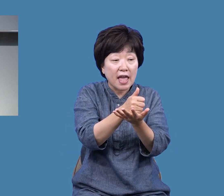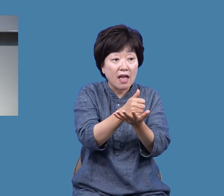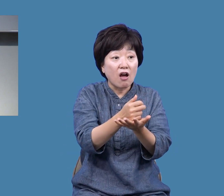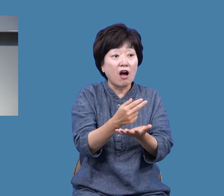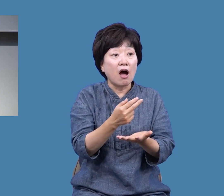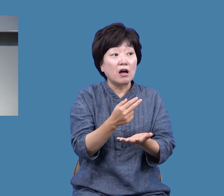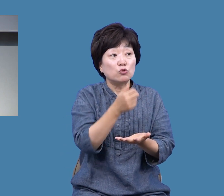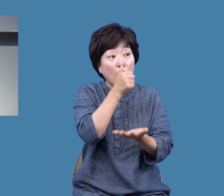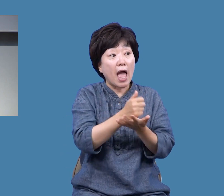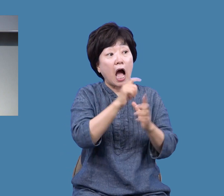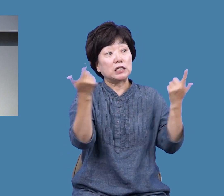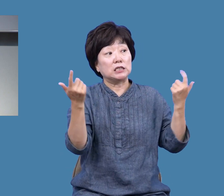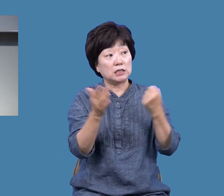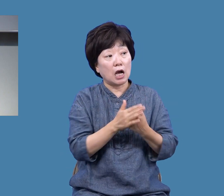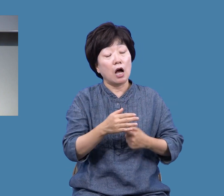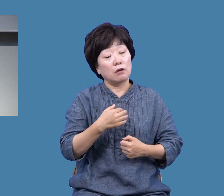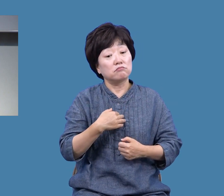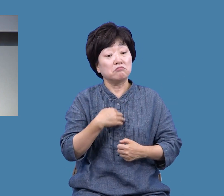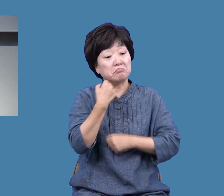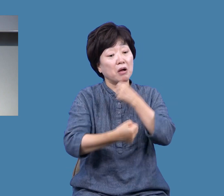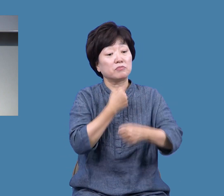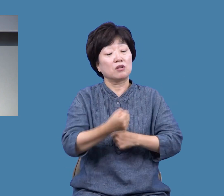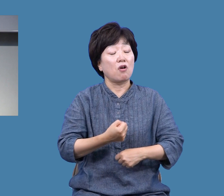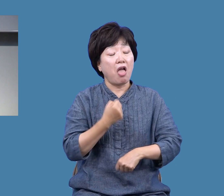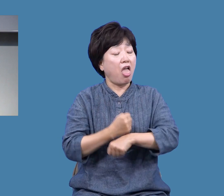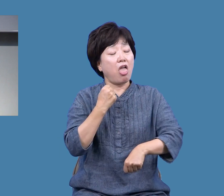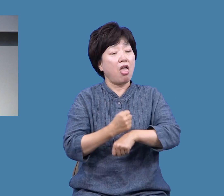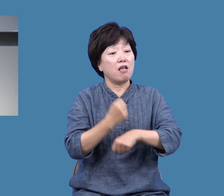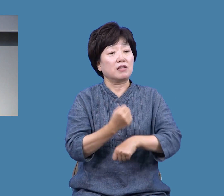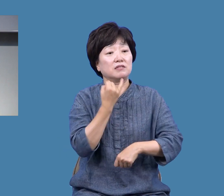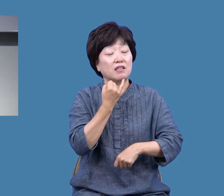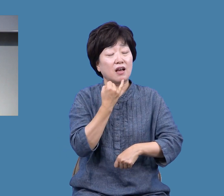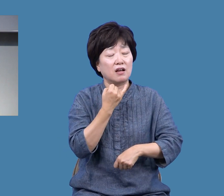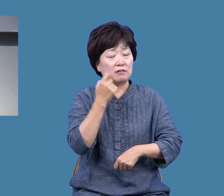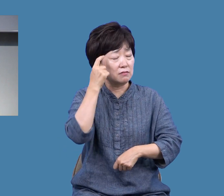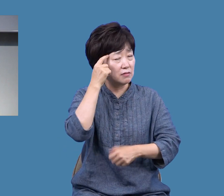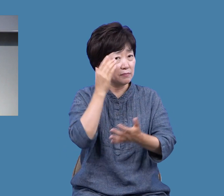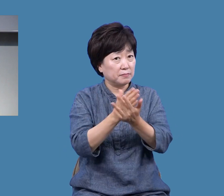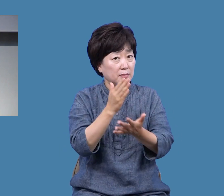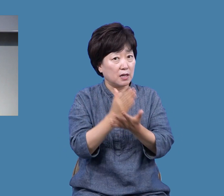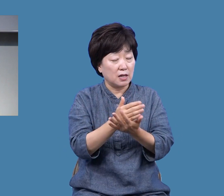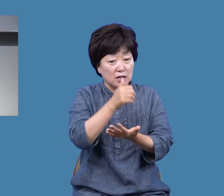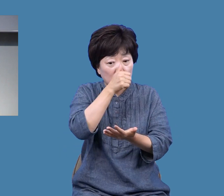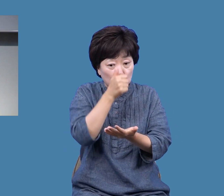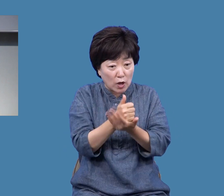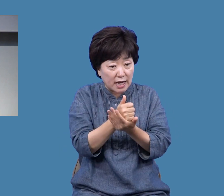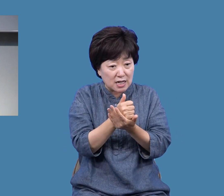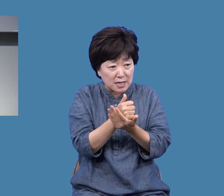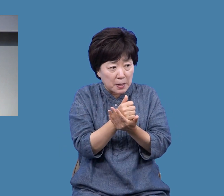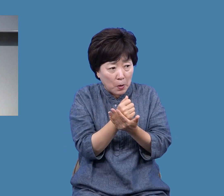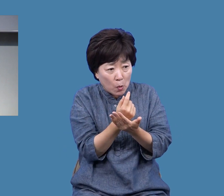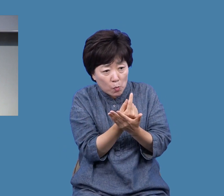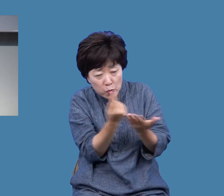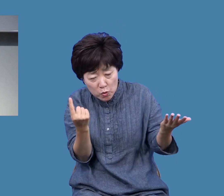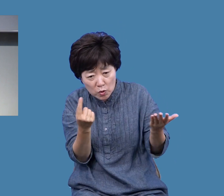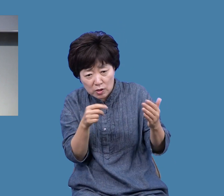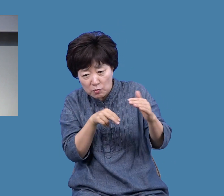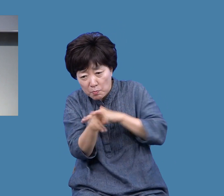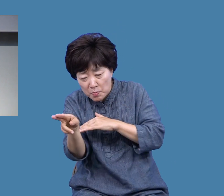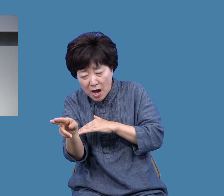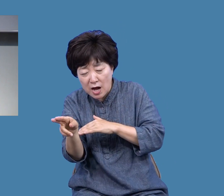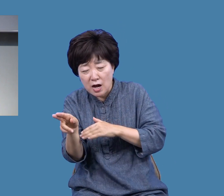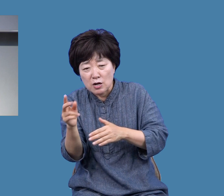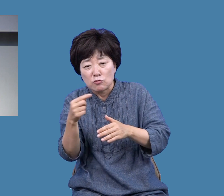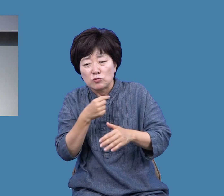행하겠다, 이런 태도는 옳지 않습니다. 우리는 죄를 피하기 위해서 지음받은 존재가 아니에요. 꼭